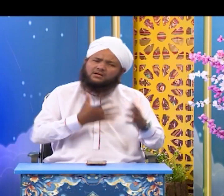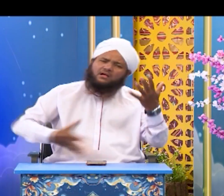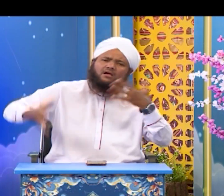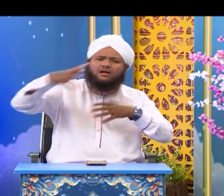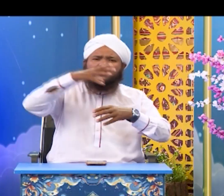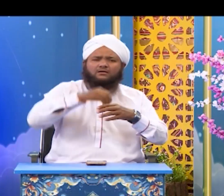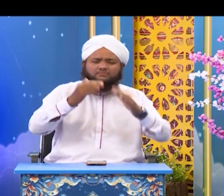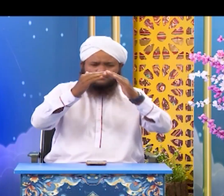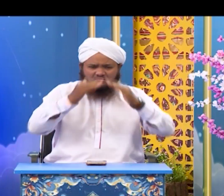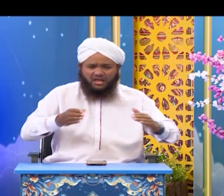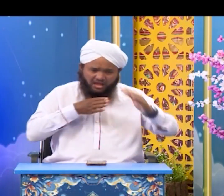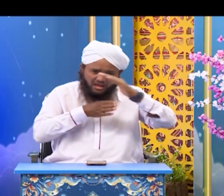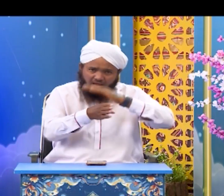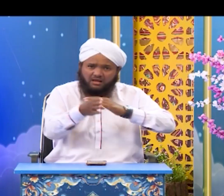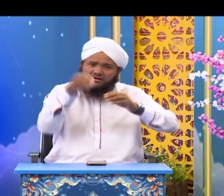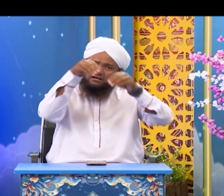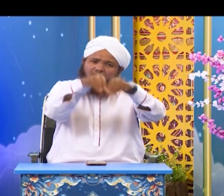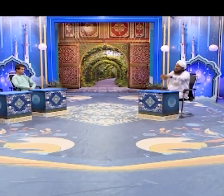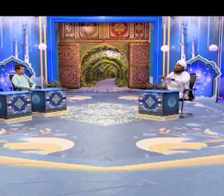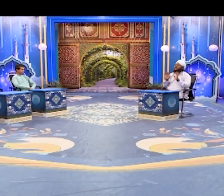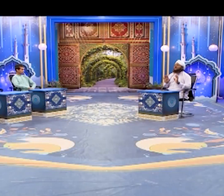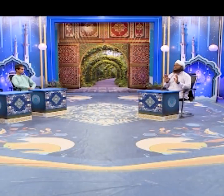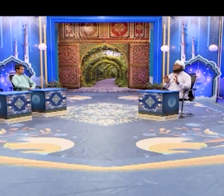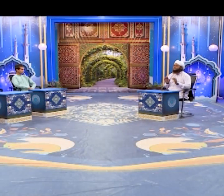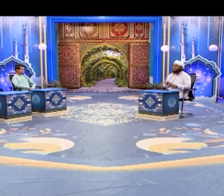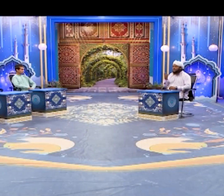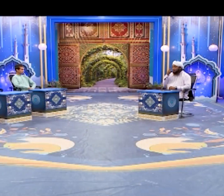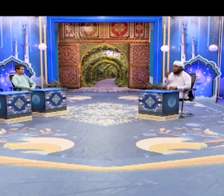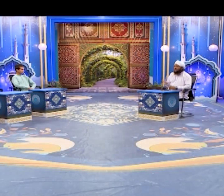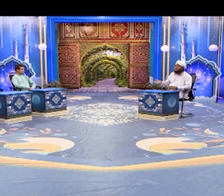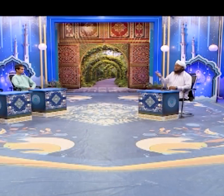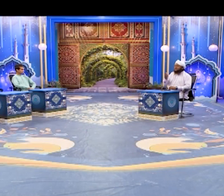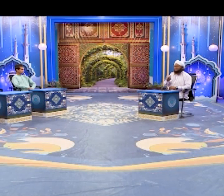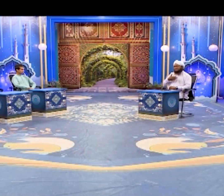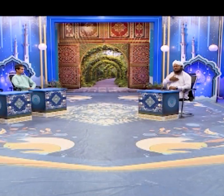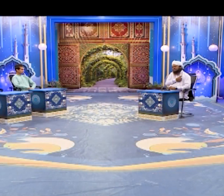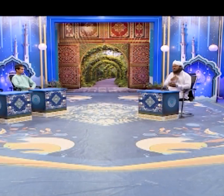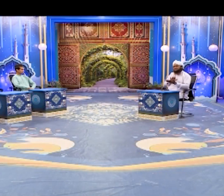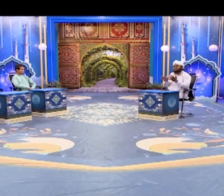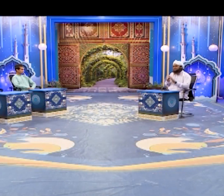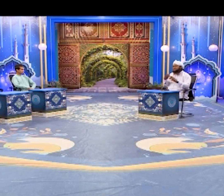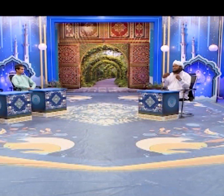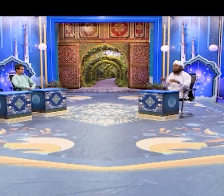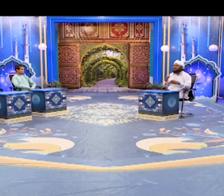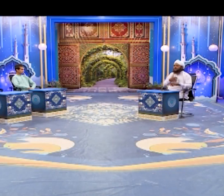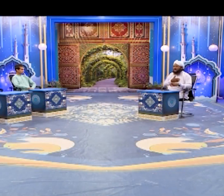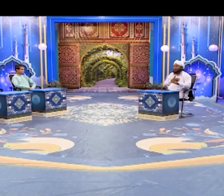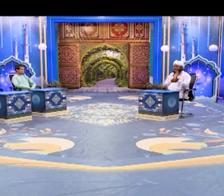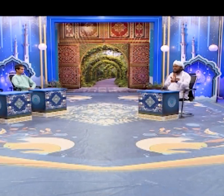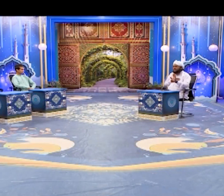ضرورتیں اسی جھونپڑے میں پوری کرتی تھیں۔ بہت سی عورتیں تو گھٹ گھٹ کر مر جاتی تھیں اور جو زندہ بچ جاتی تھیں تو 1